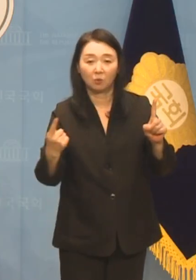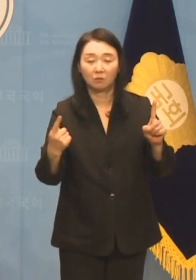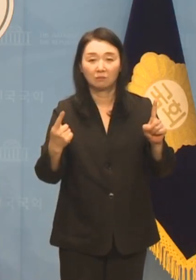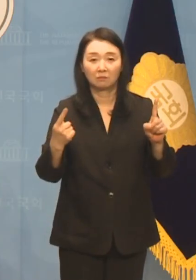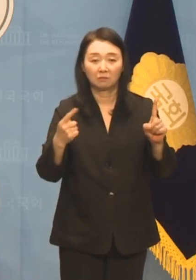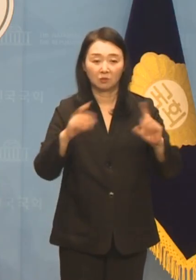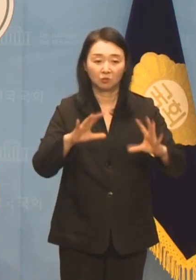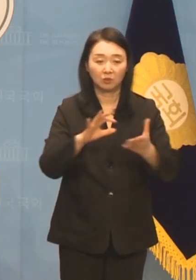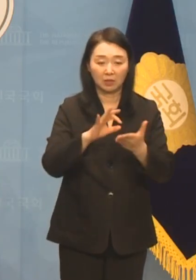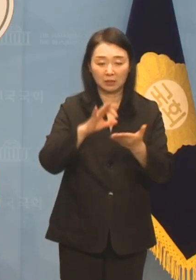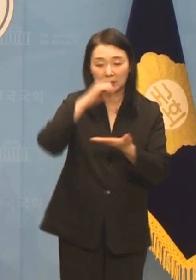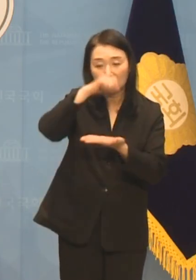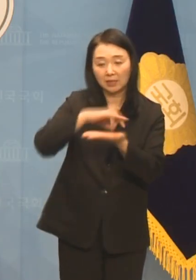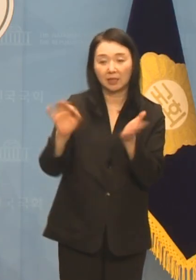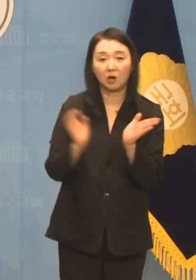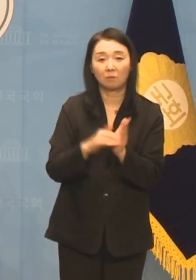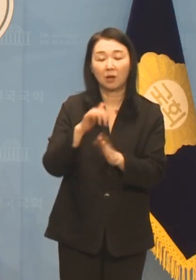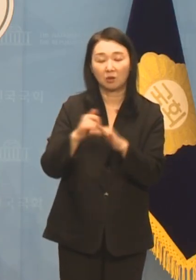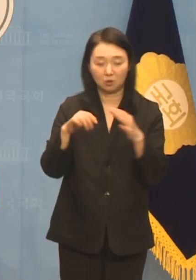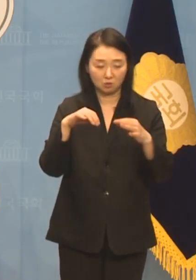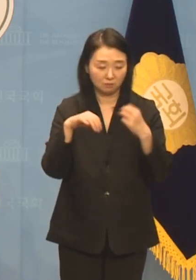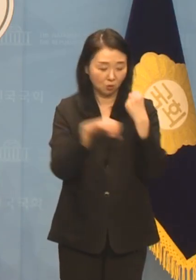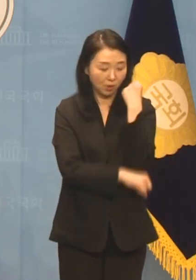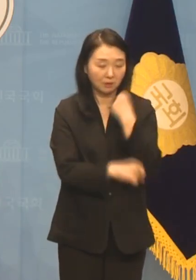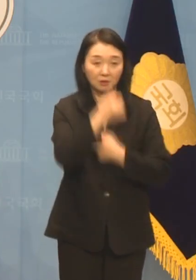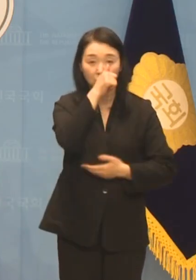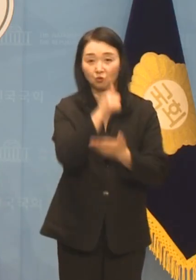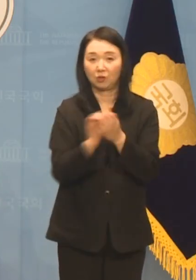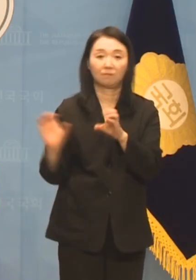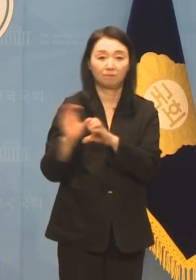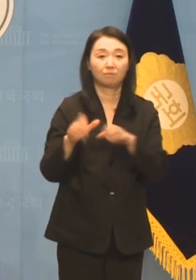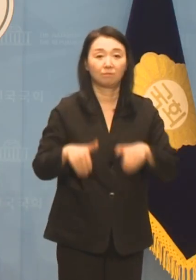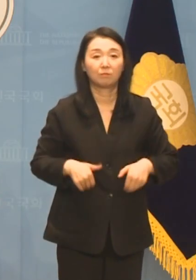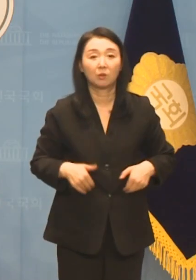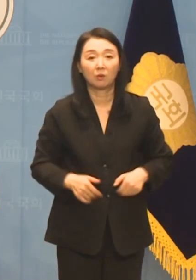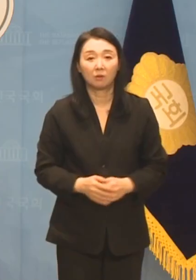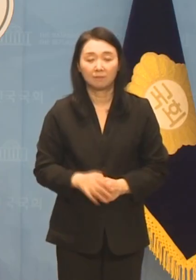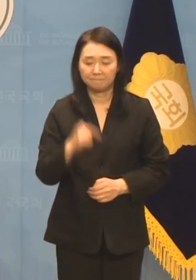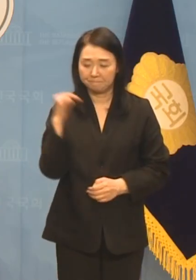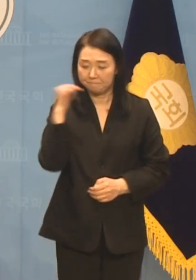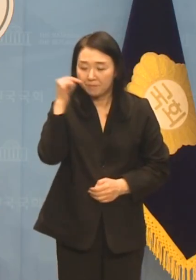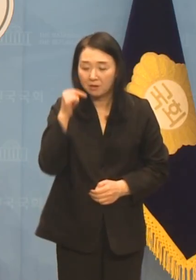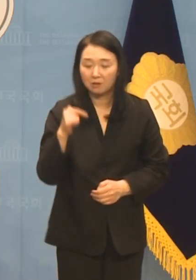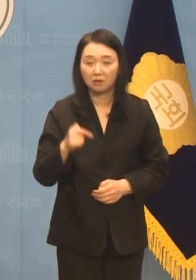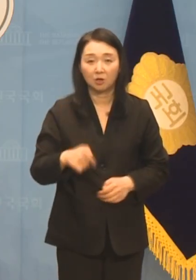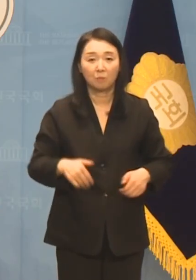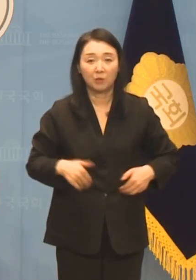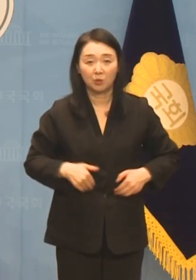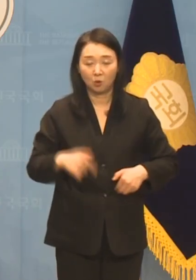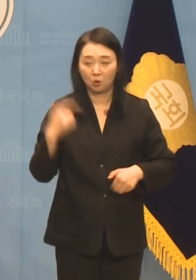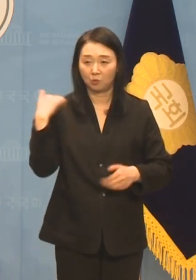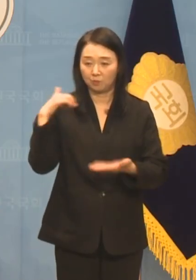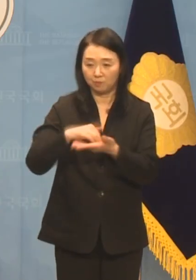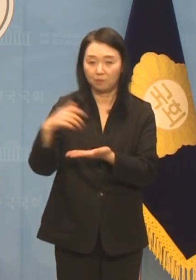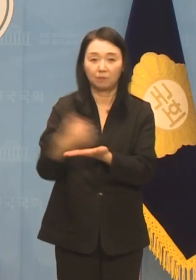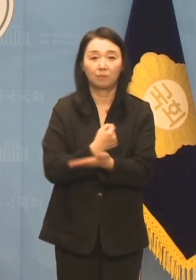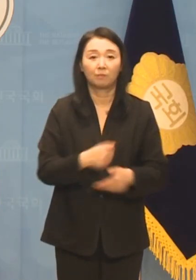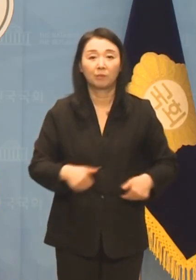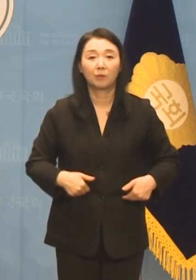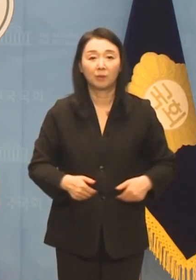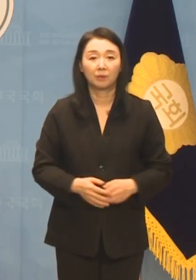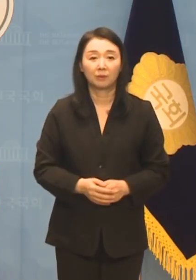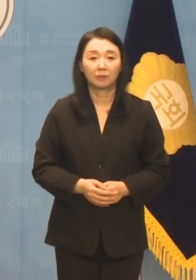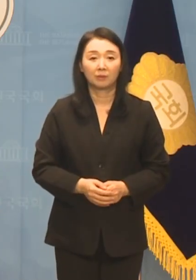예산이 사용됐다면 횡령죄 추가입니다. 철저히 따져서 전액 회수해야 할 것입니다.